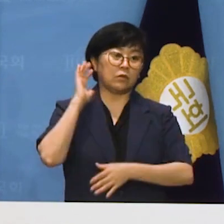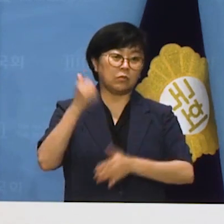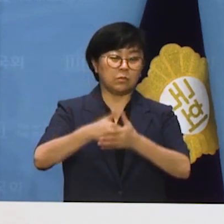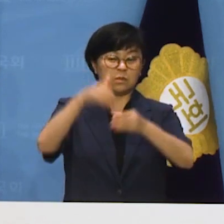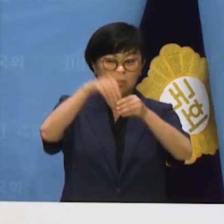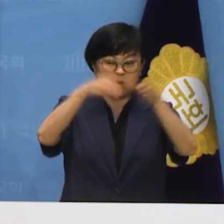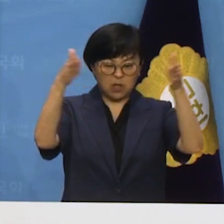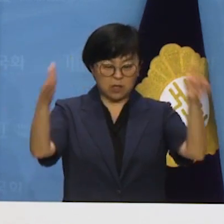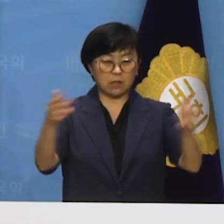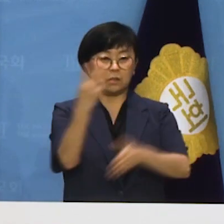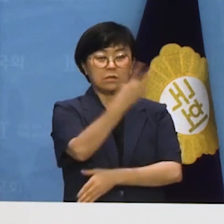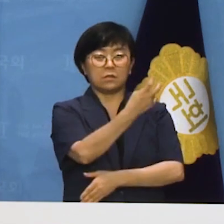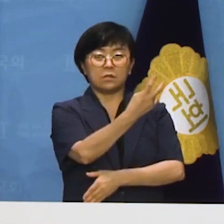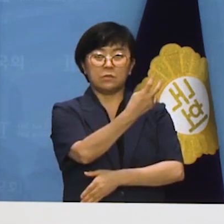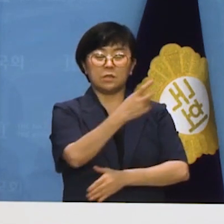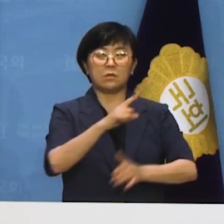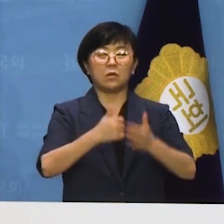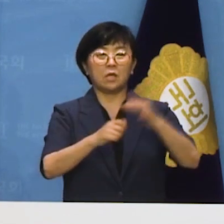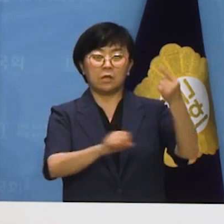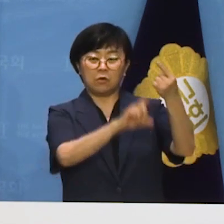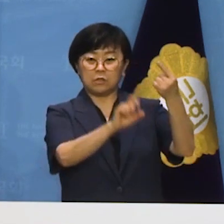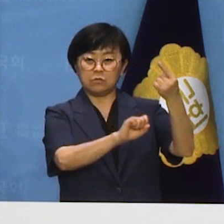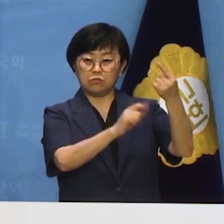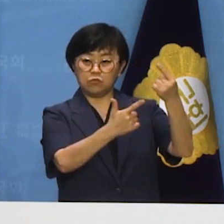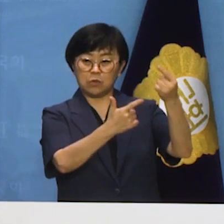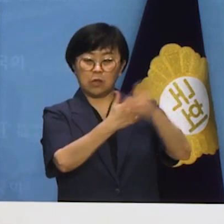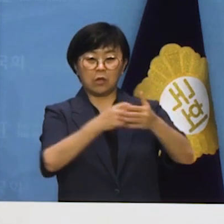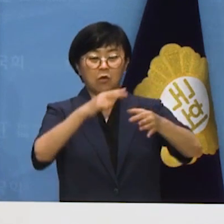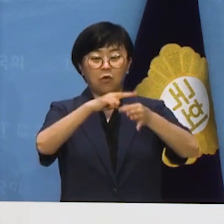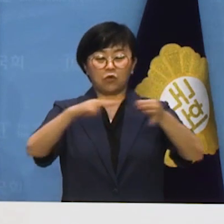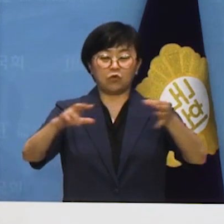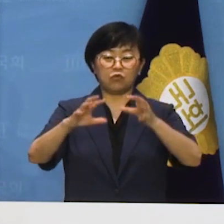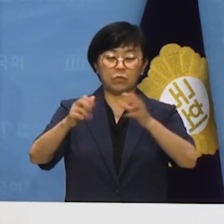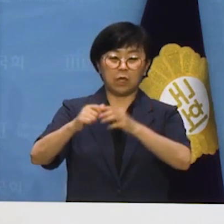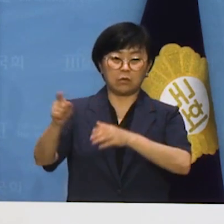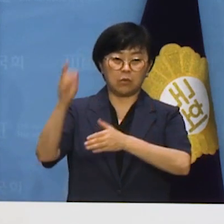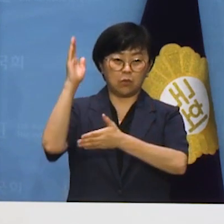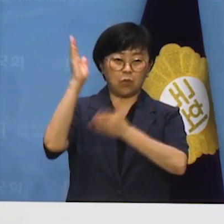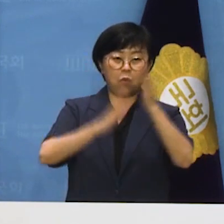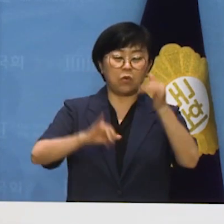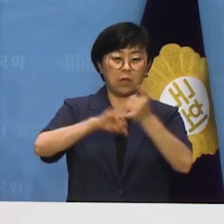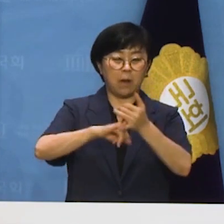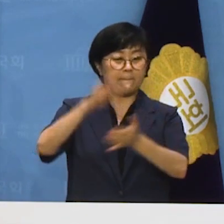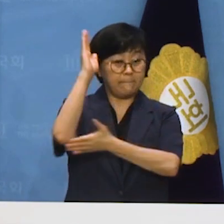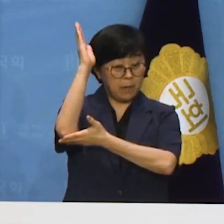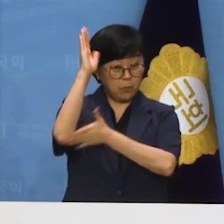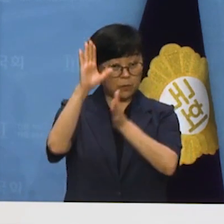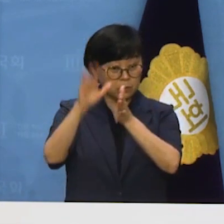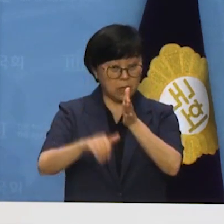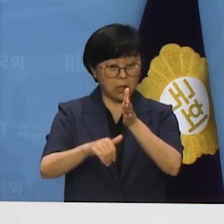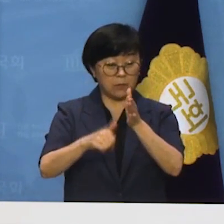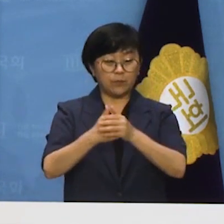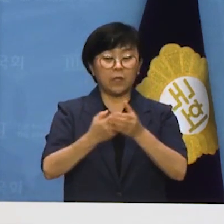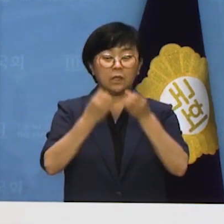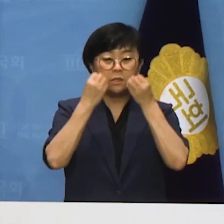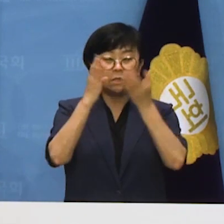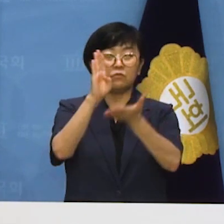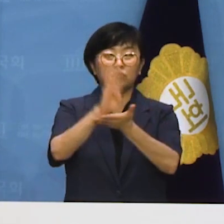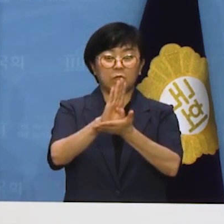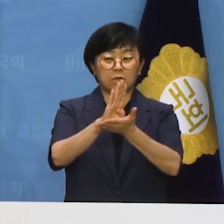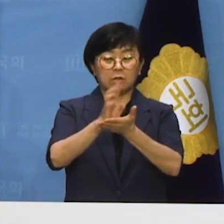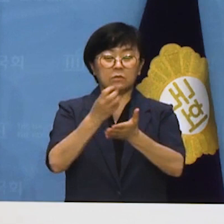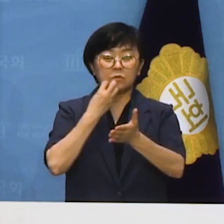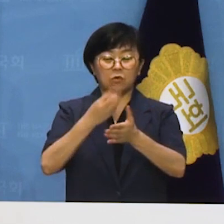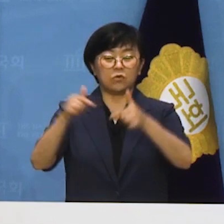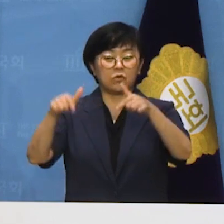선거기관이었던 2022년 1월 16일 여의도 국민의 임당사에서 열린 공약발표 기자회견에서 신분당선은